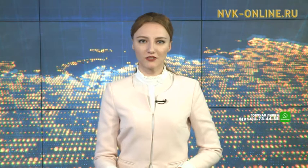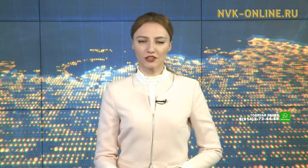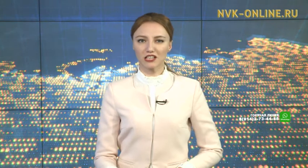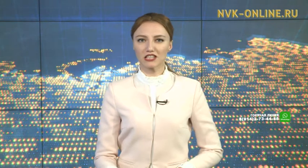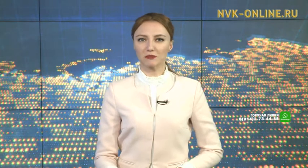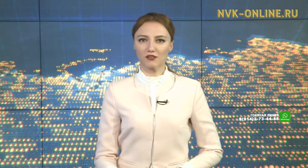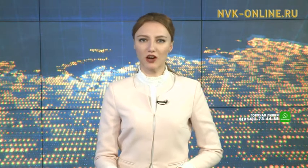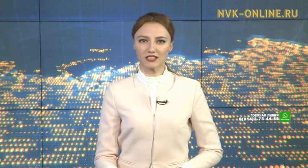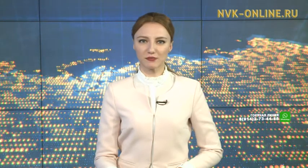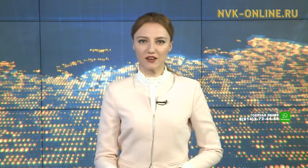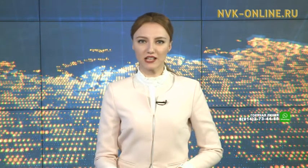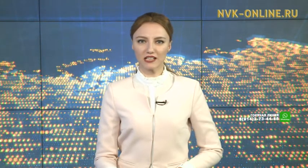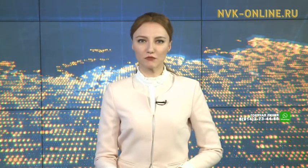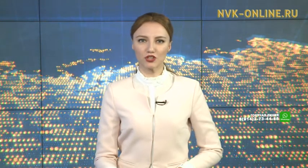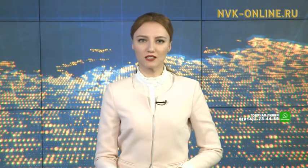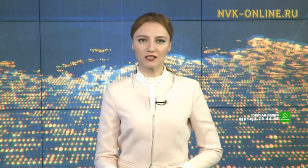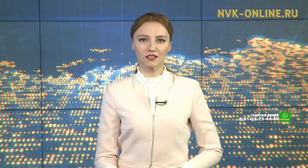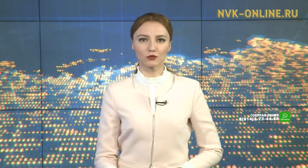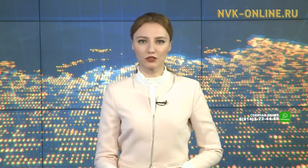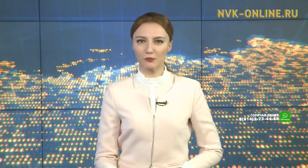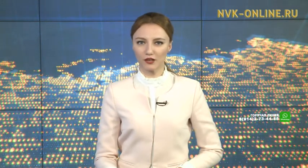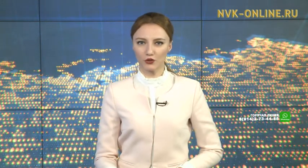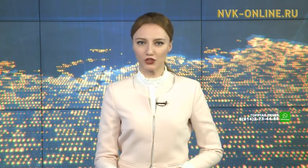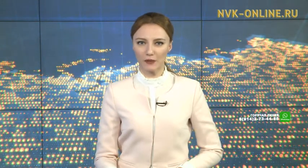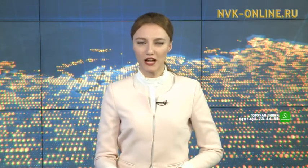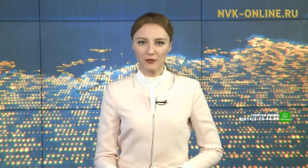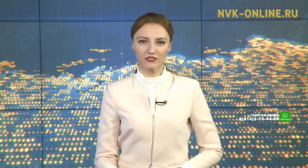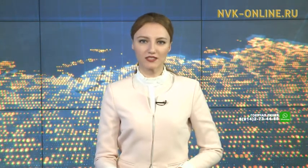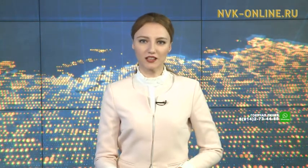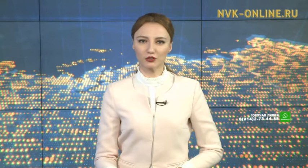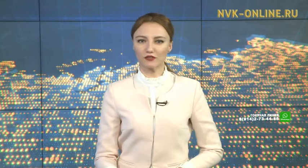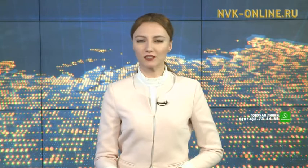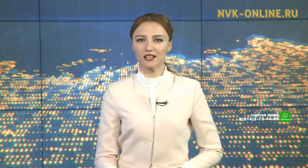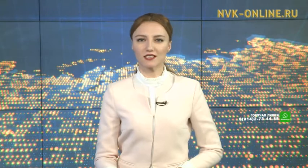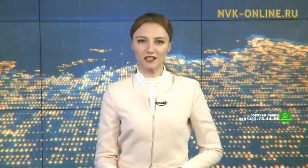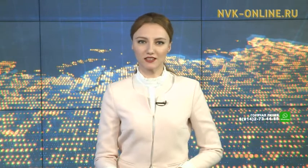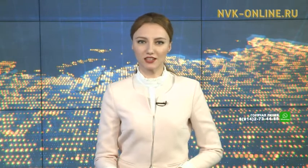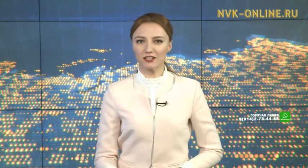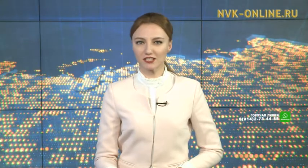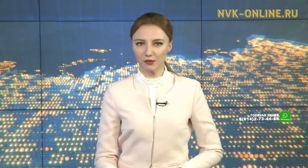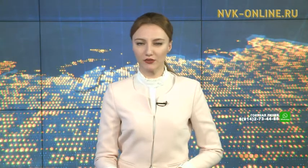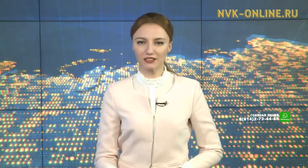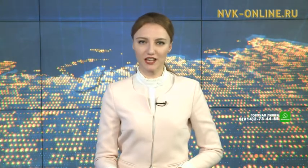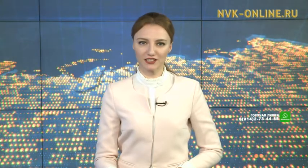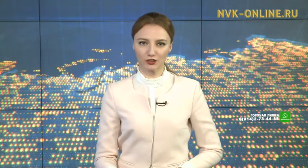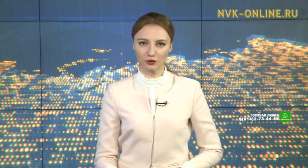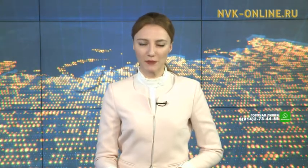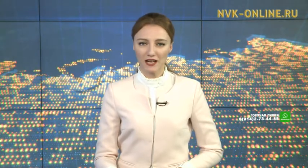Сегодня, 31 октября, в России отмечается День сурдопереводчика, профессия которого одна из редких и востребованных на рынке труда. Так,